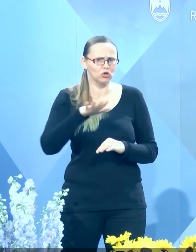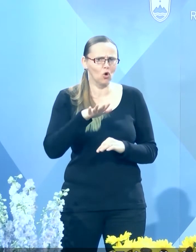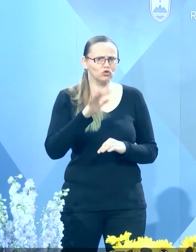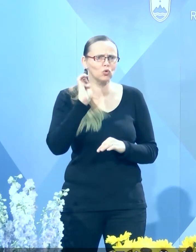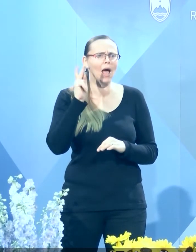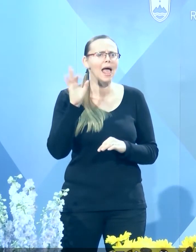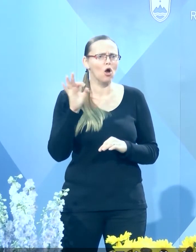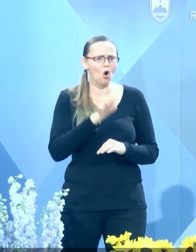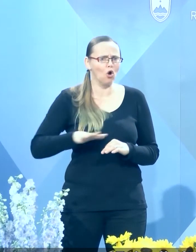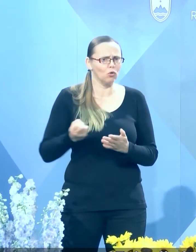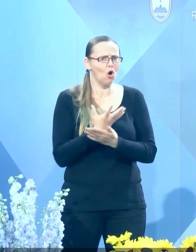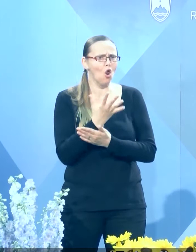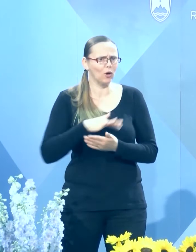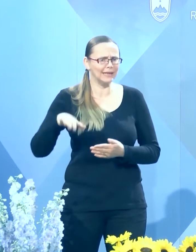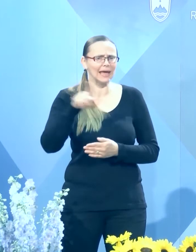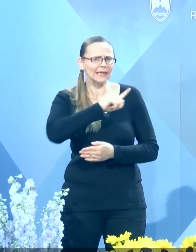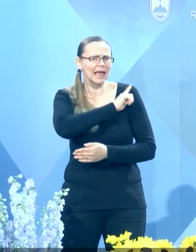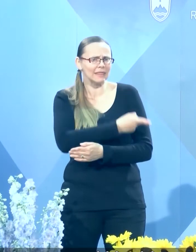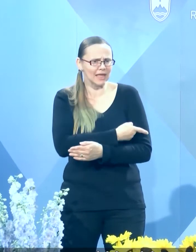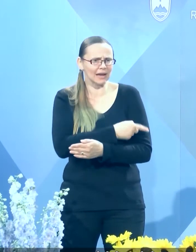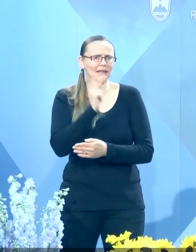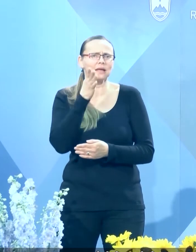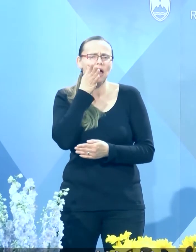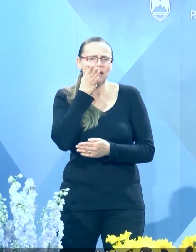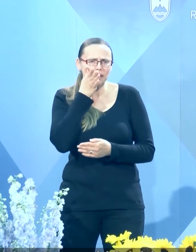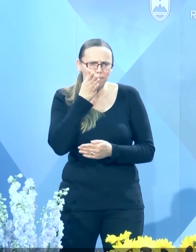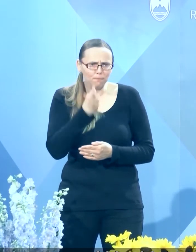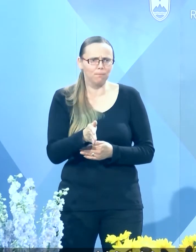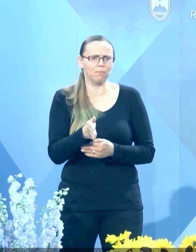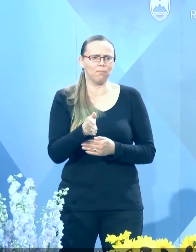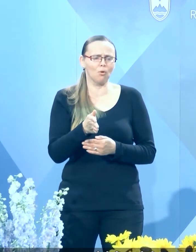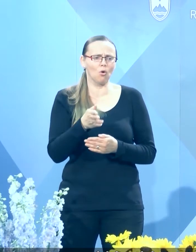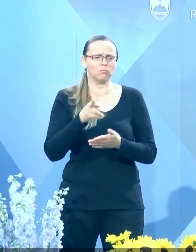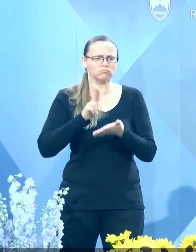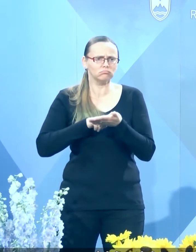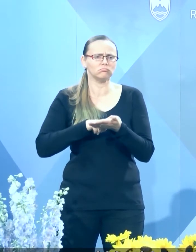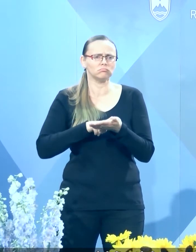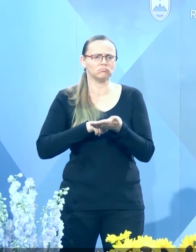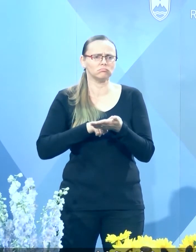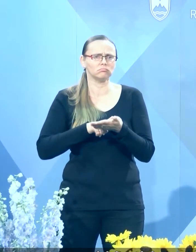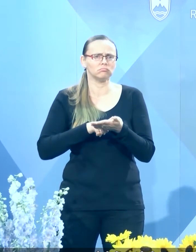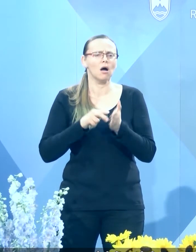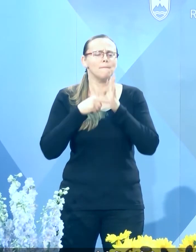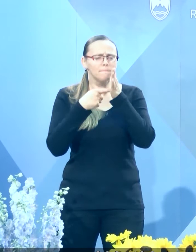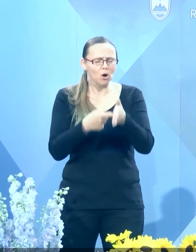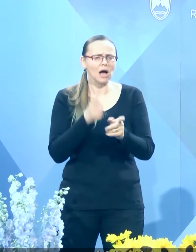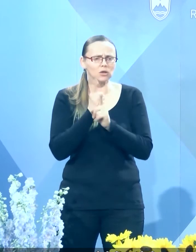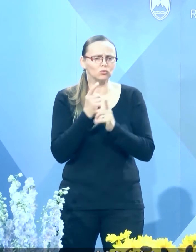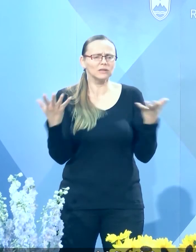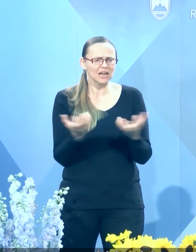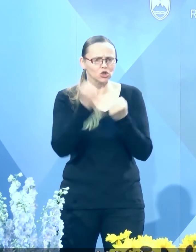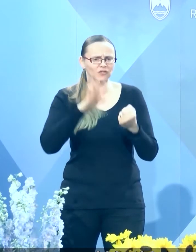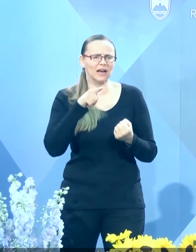ekologije in energetike, ki bo bistveno zarezal tudi v rešitve na tem